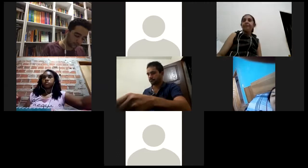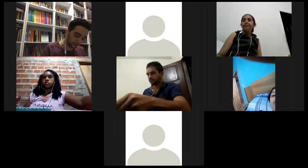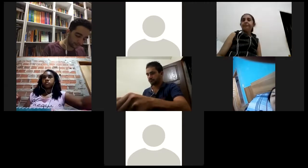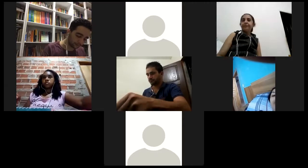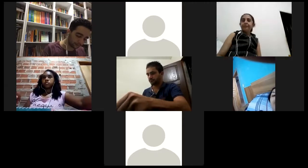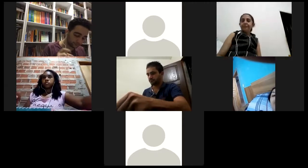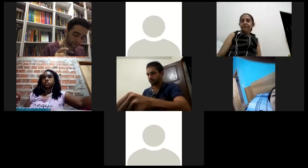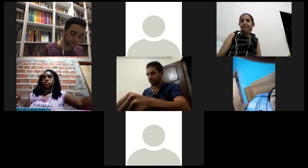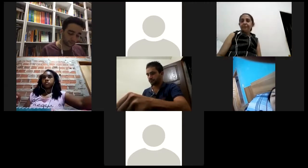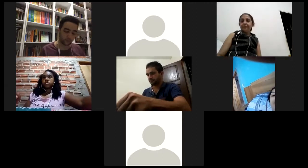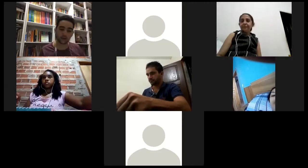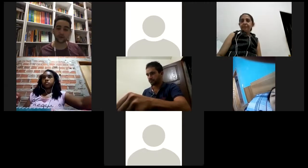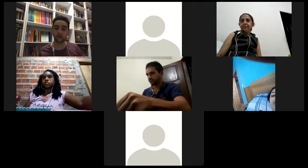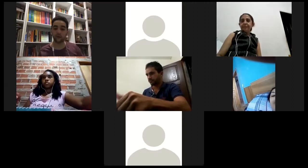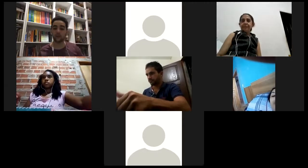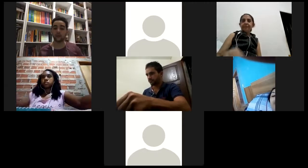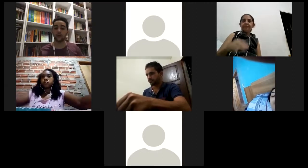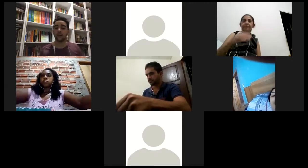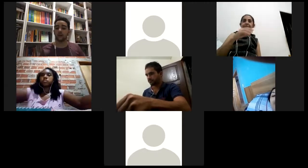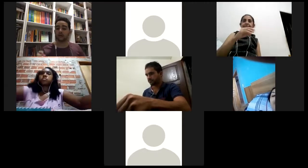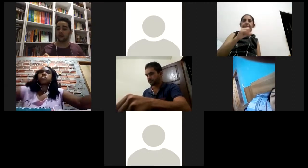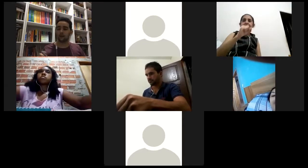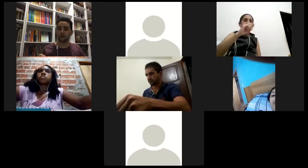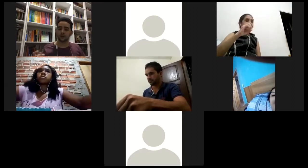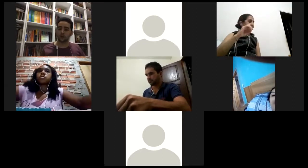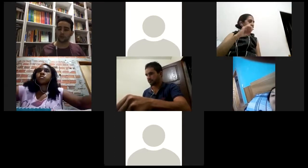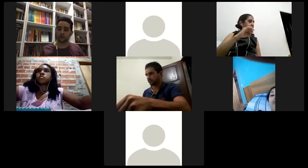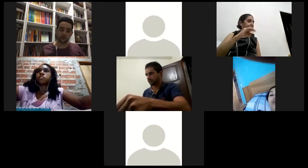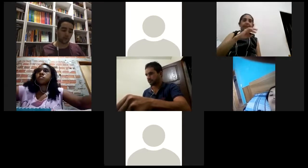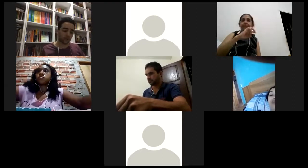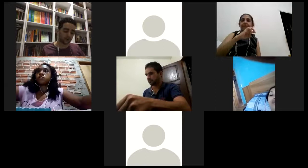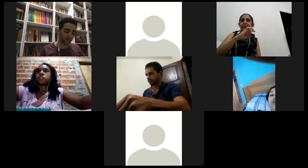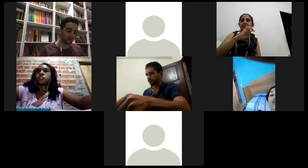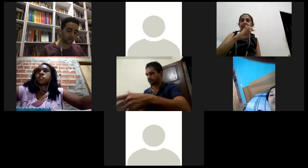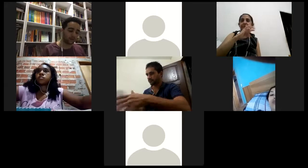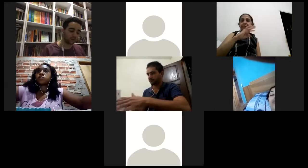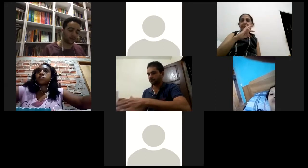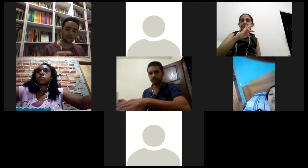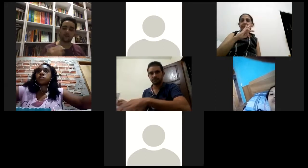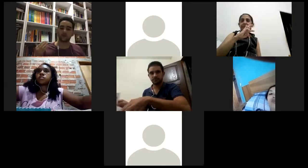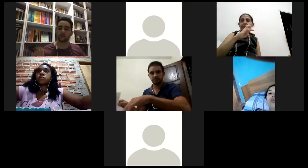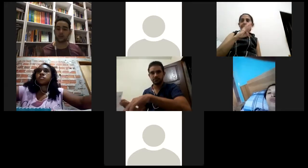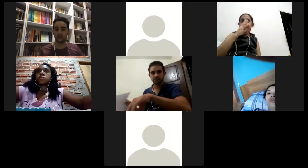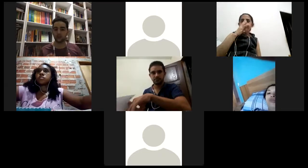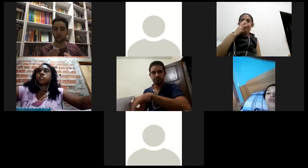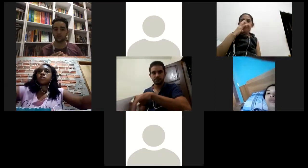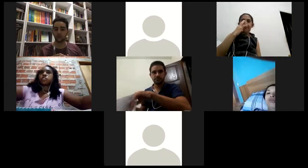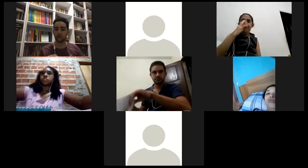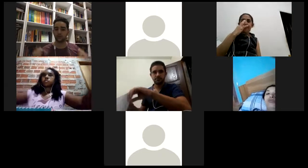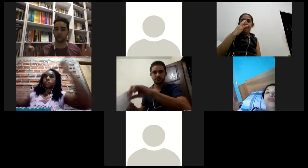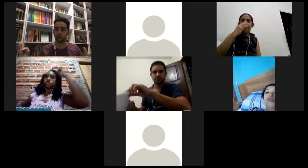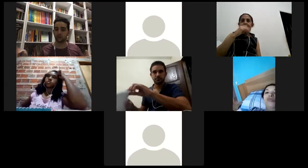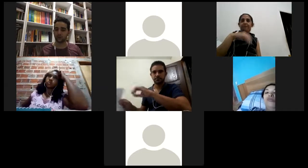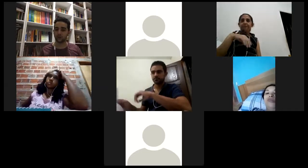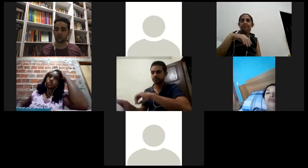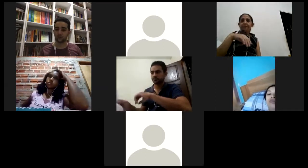também. Eu vou falar as frutas. Tem algumas pessoas que não participaram da aula, então eu vou fazer 2 rodadas. Eu vou fazer uma rodada